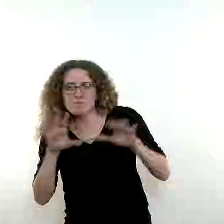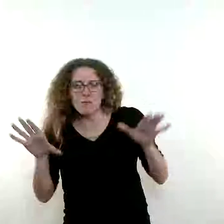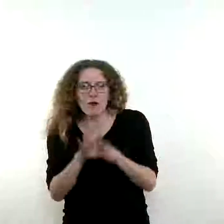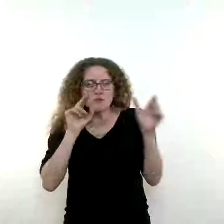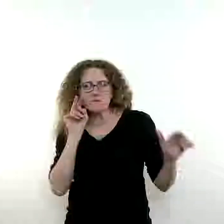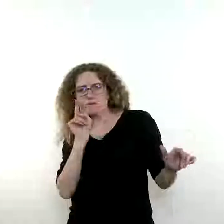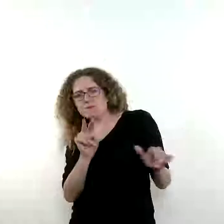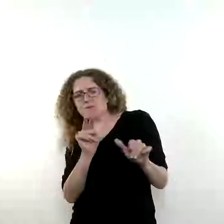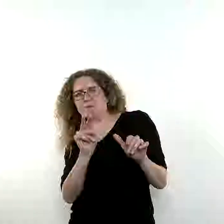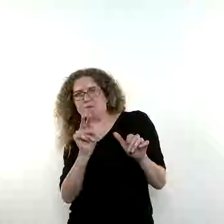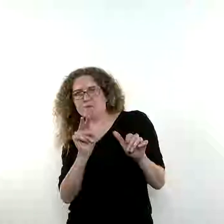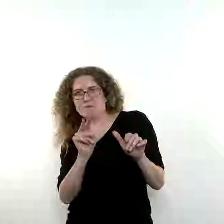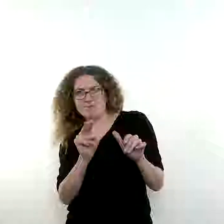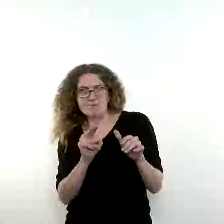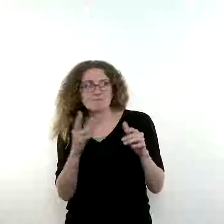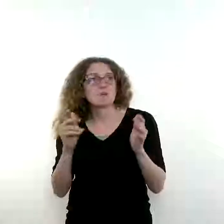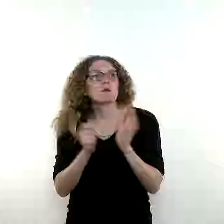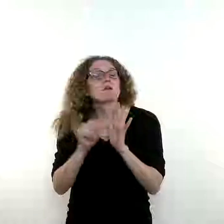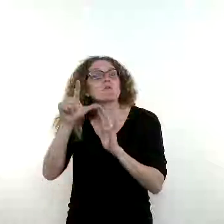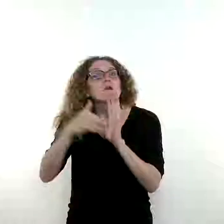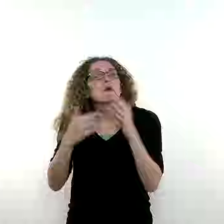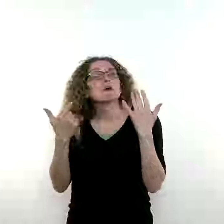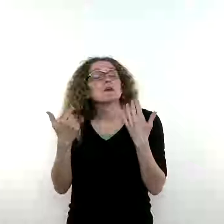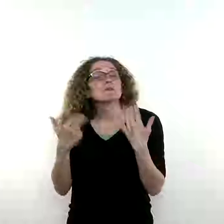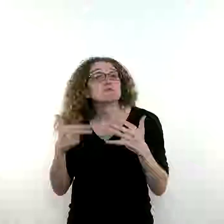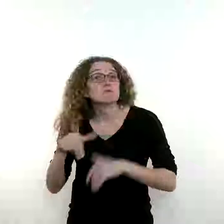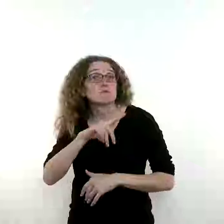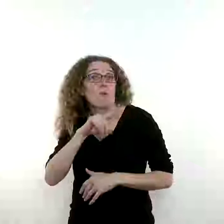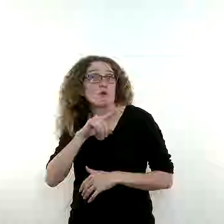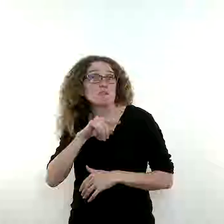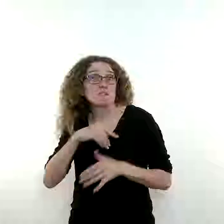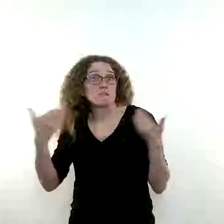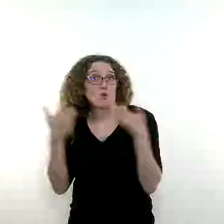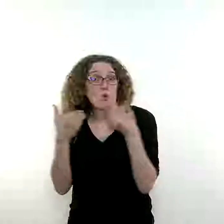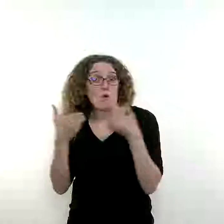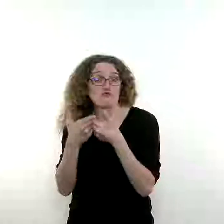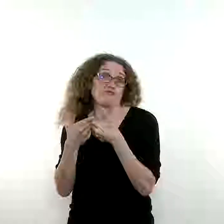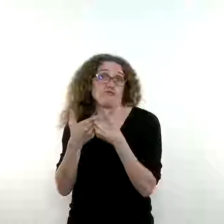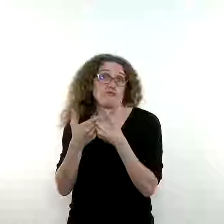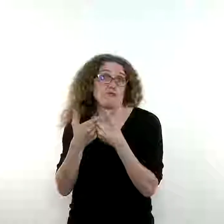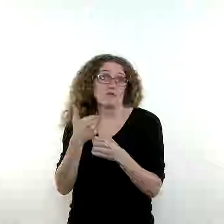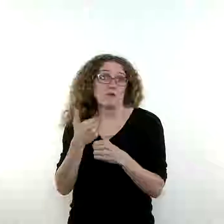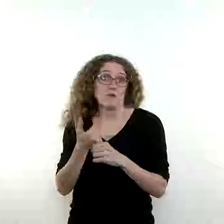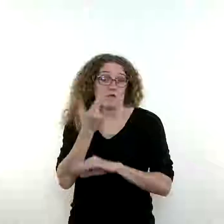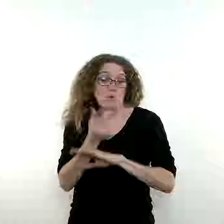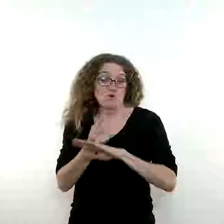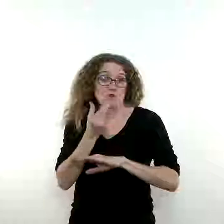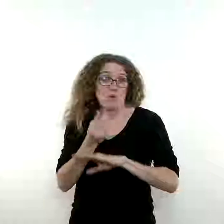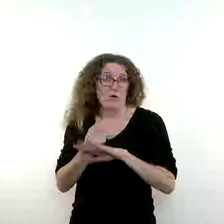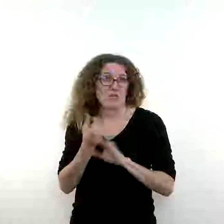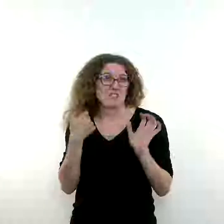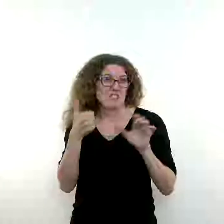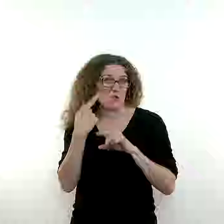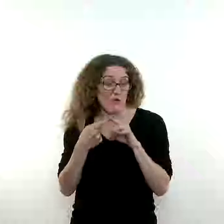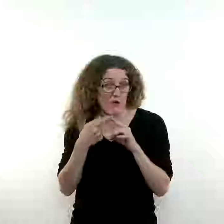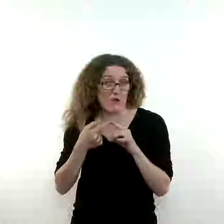été réquisitionnées dans le cadre d'une enquête de police judiciaire, plus de 600 fois. Et en l'occurrence, sur le dossier des Albanais,